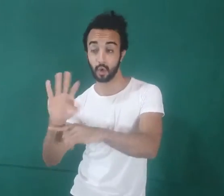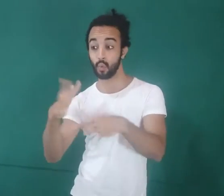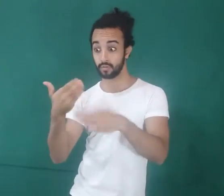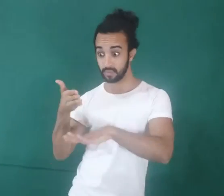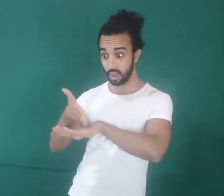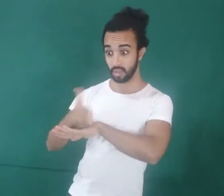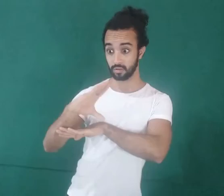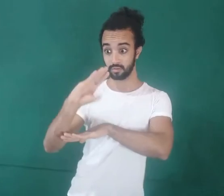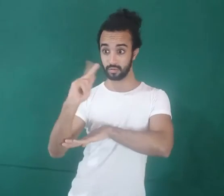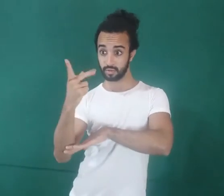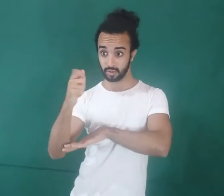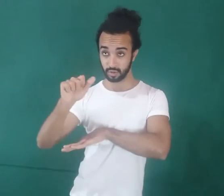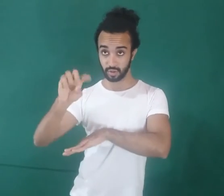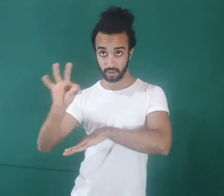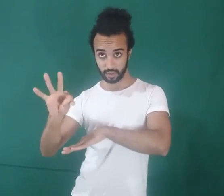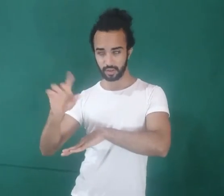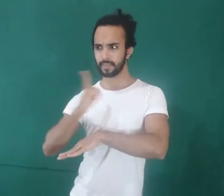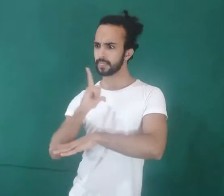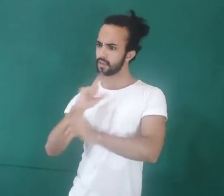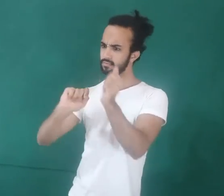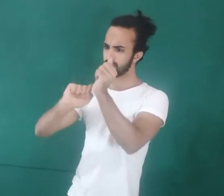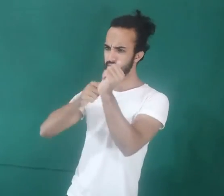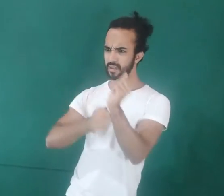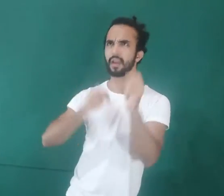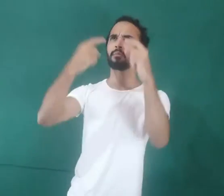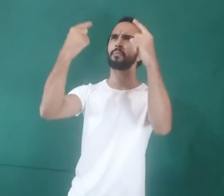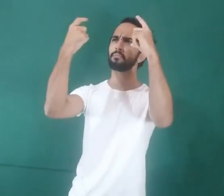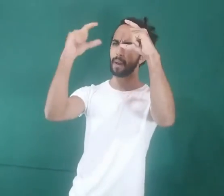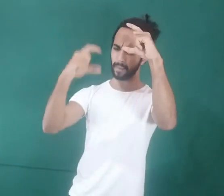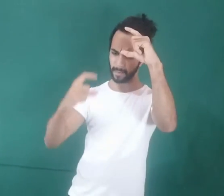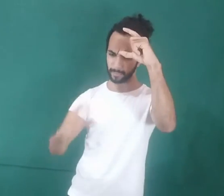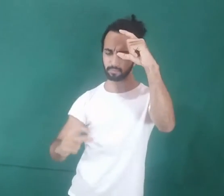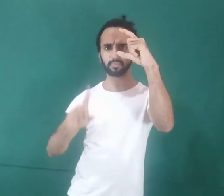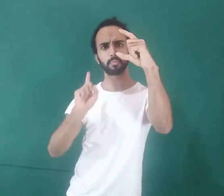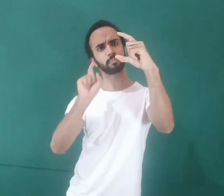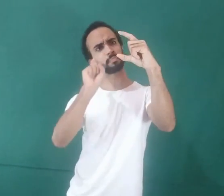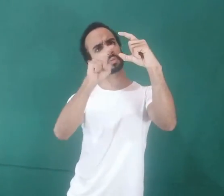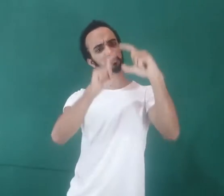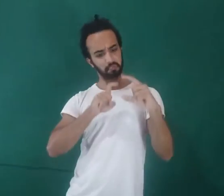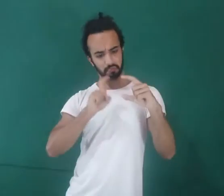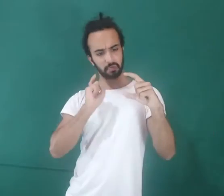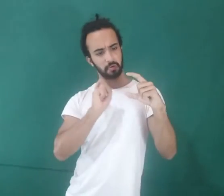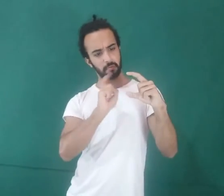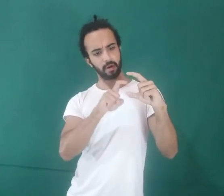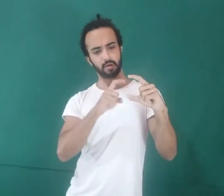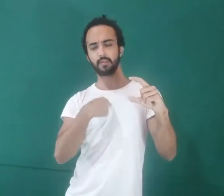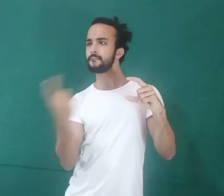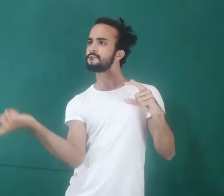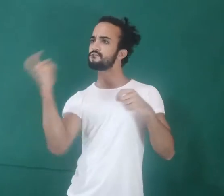chat, estão surgindo senhas. Você pega essas senhas, volta para a entrada original,